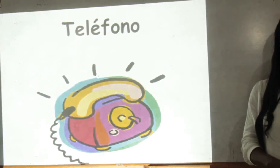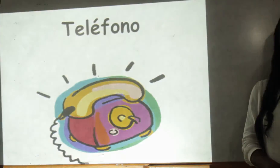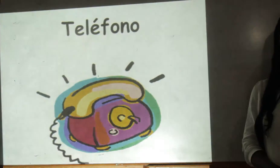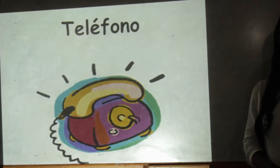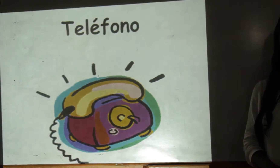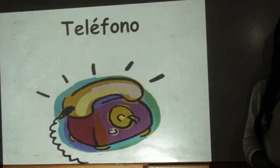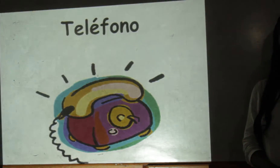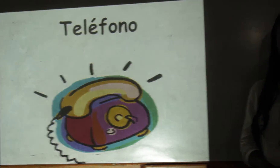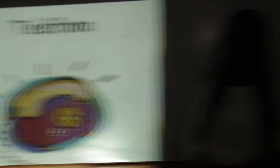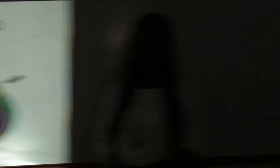Teléfono.